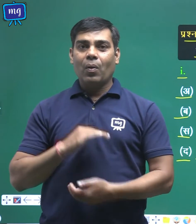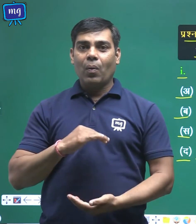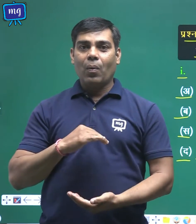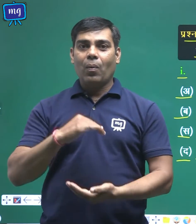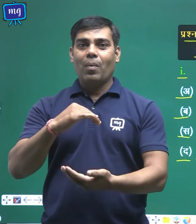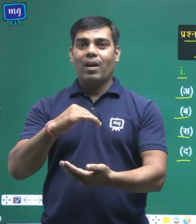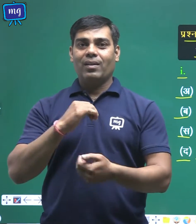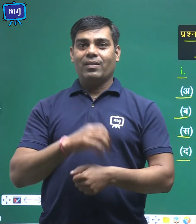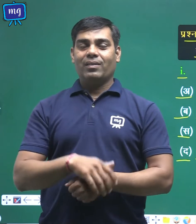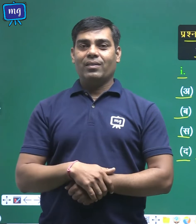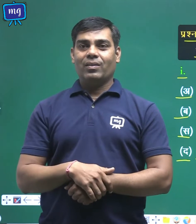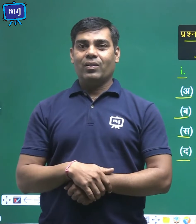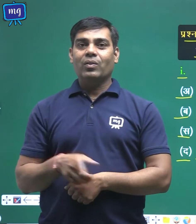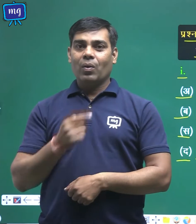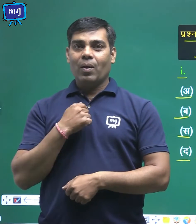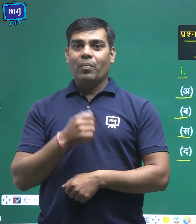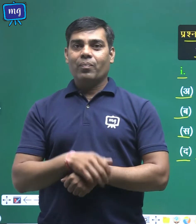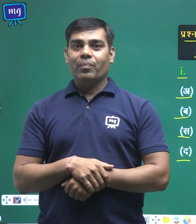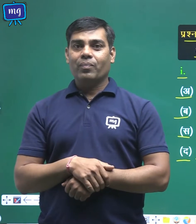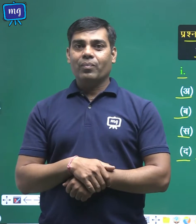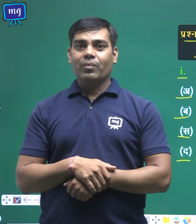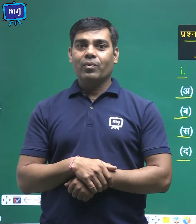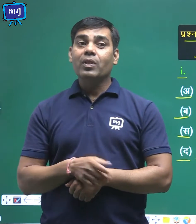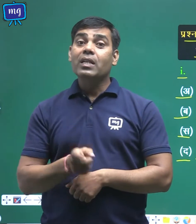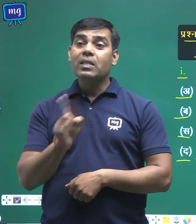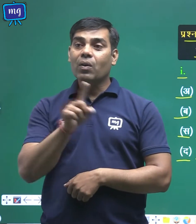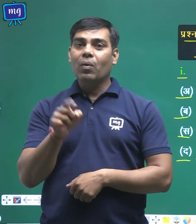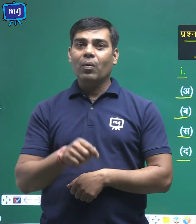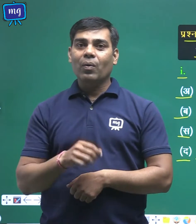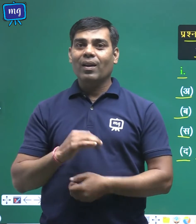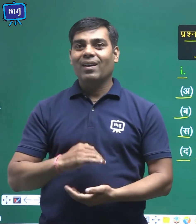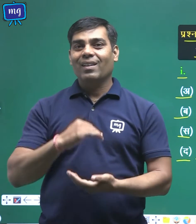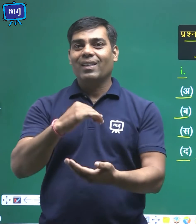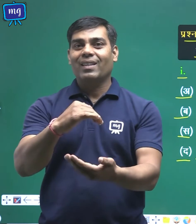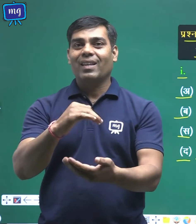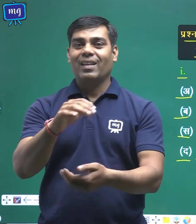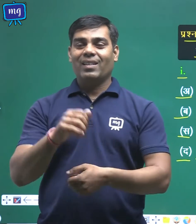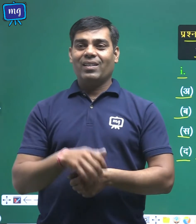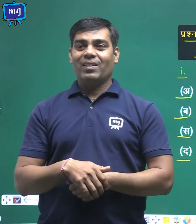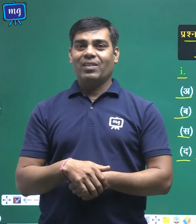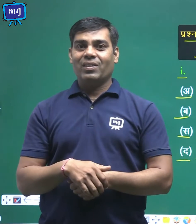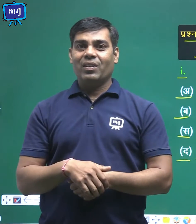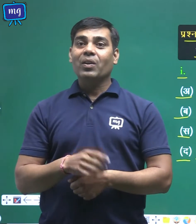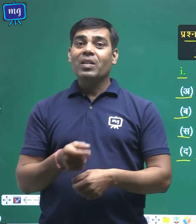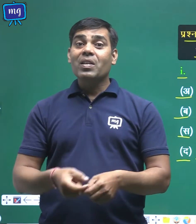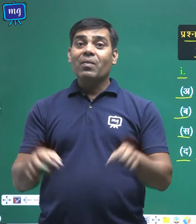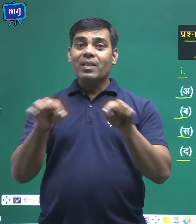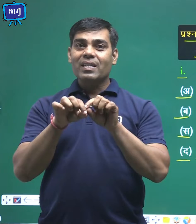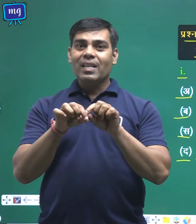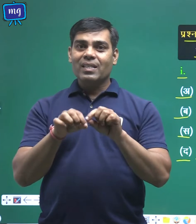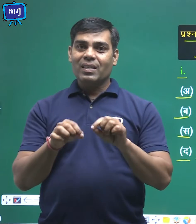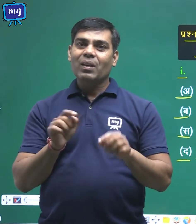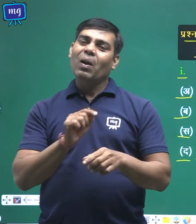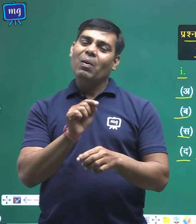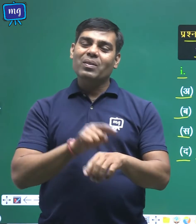उपहार, जो हम किसी को देते हैं किसी विशेष मौके